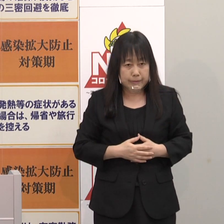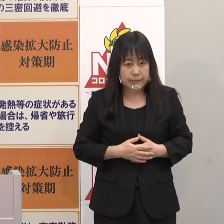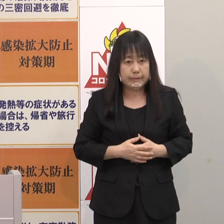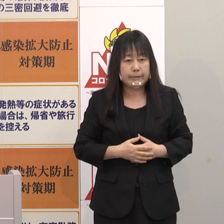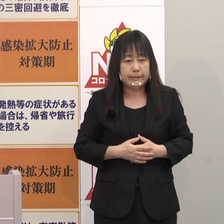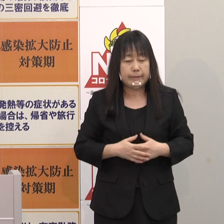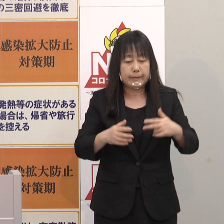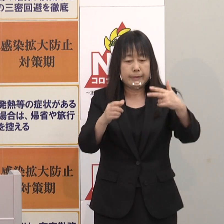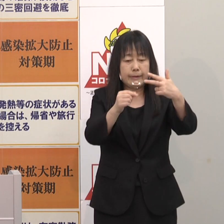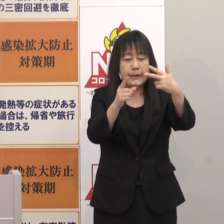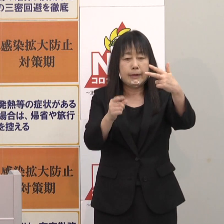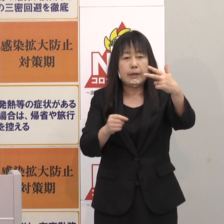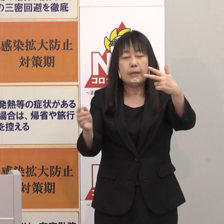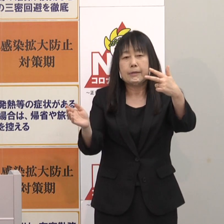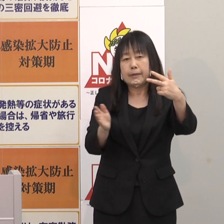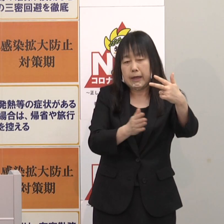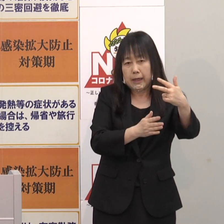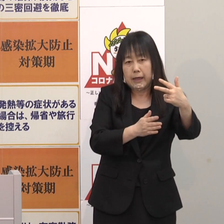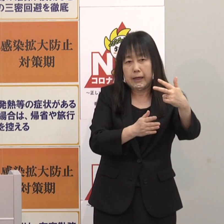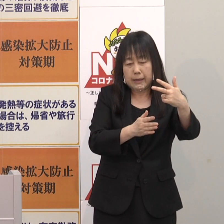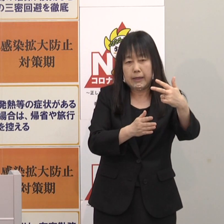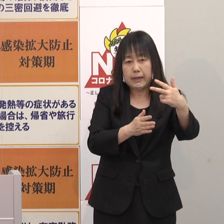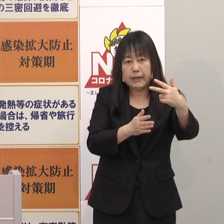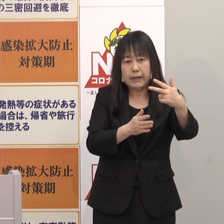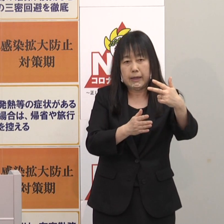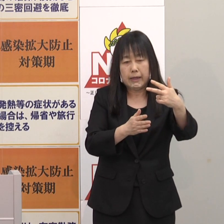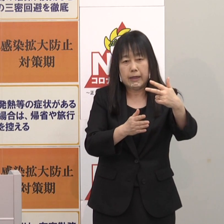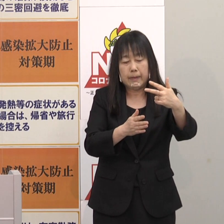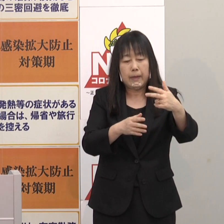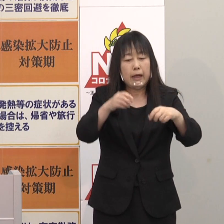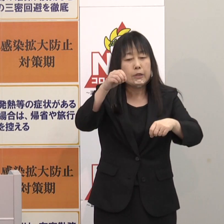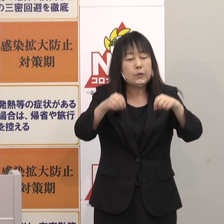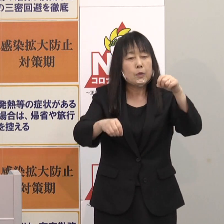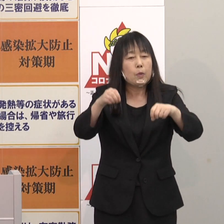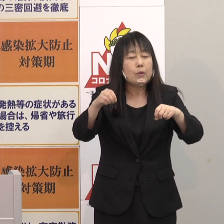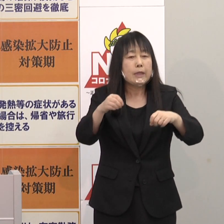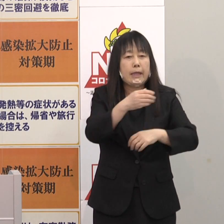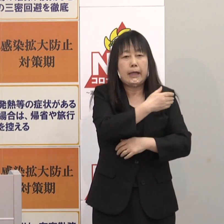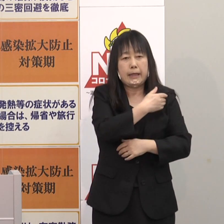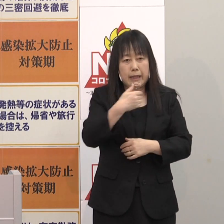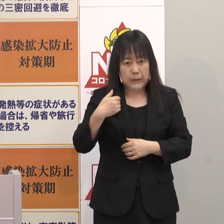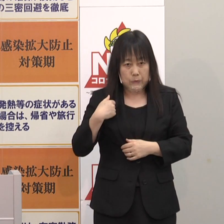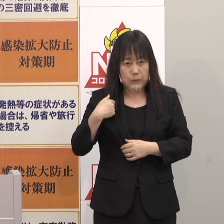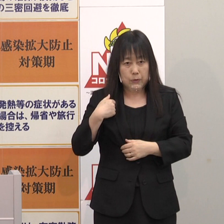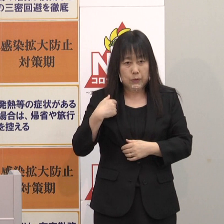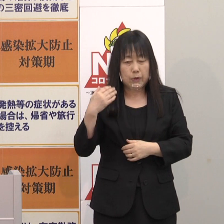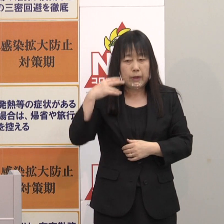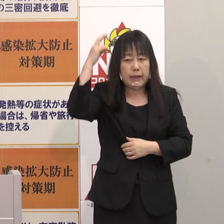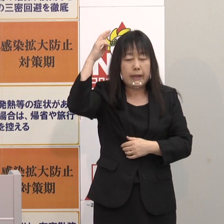7月以降、この先ほど申し上げたように調整が整った高松市内の